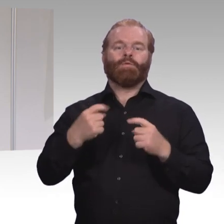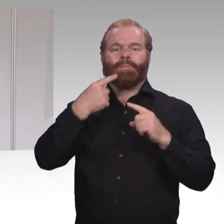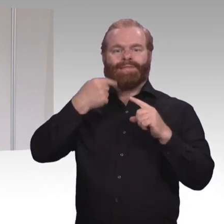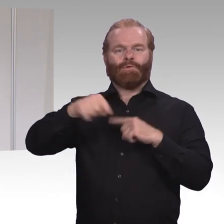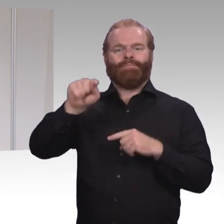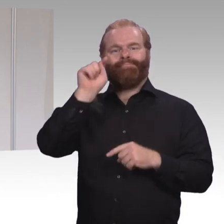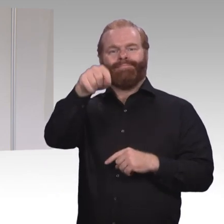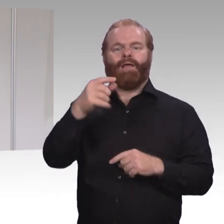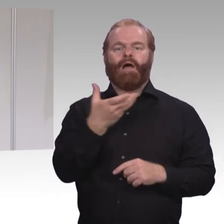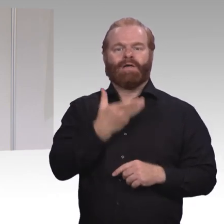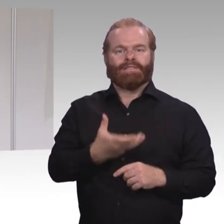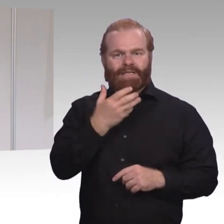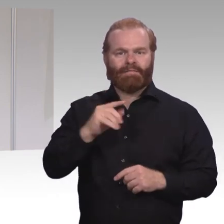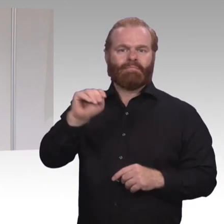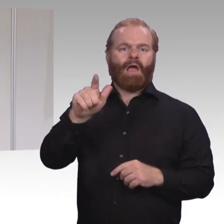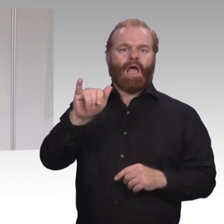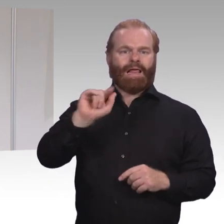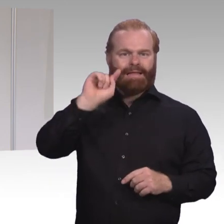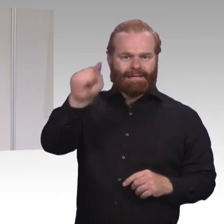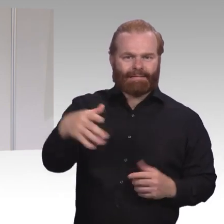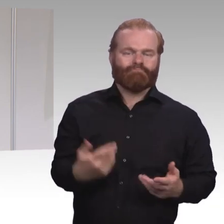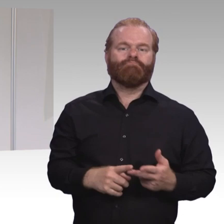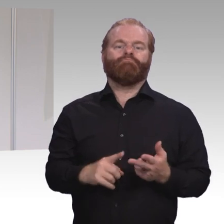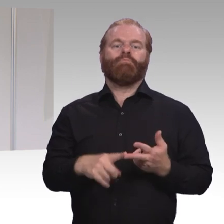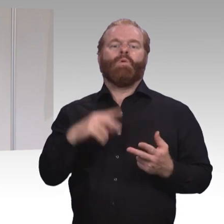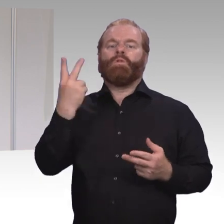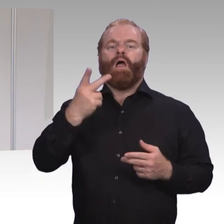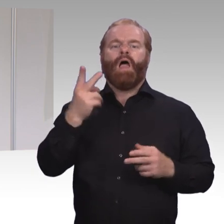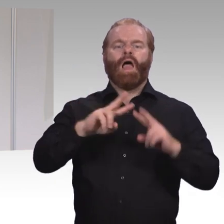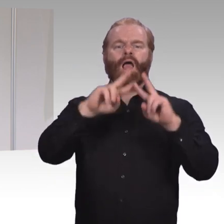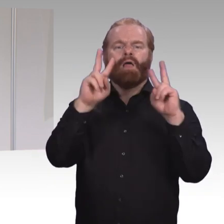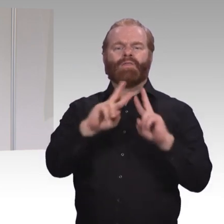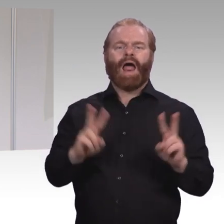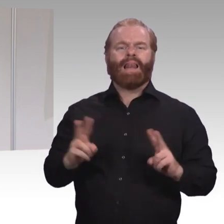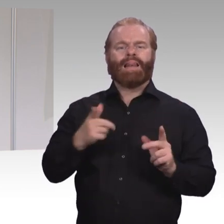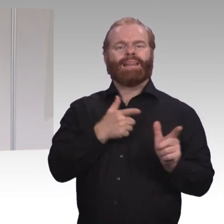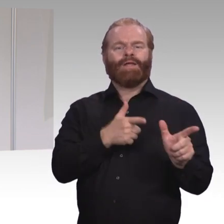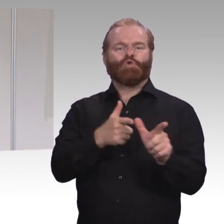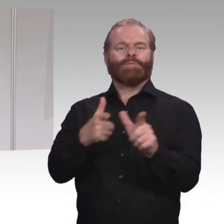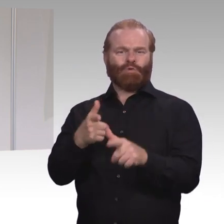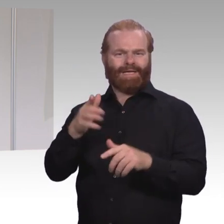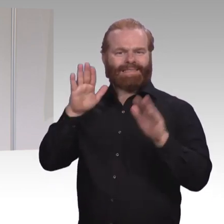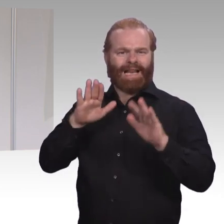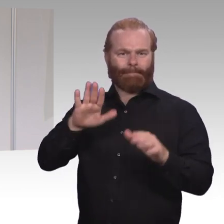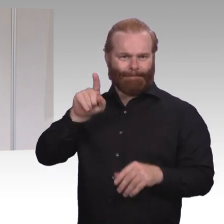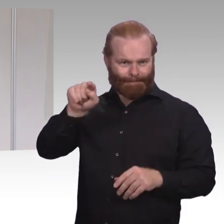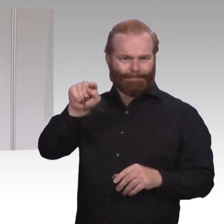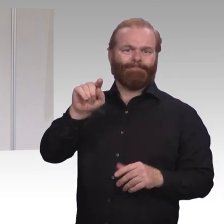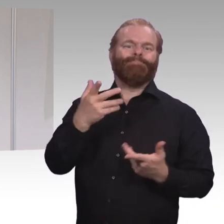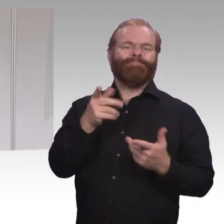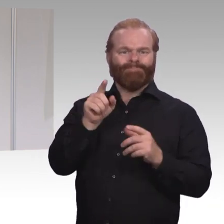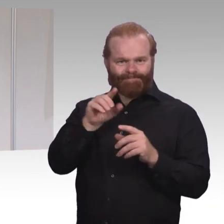und Soldaten der Bundeswehr stehen gemeinsam mit den Frauen und Männern im Polizeidienst, bei